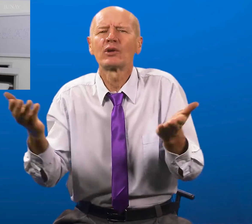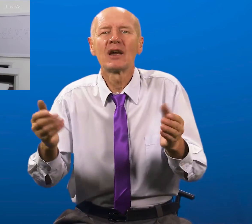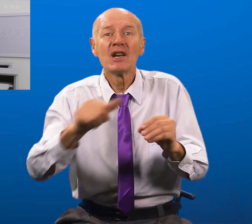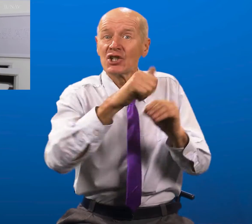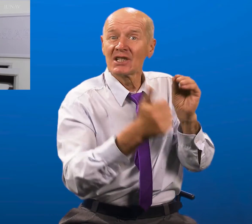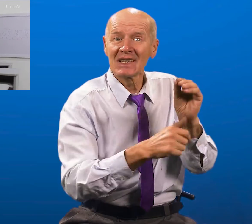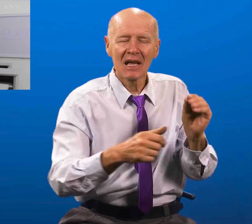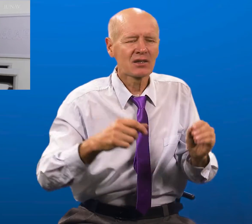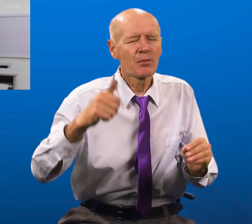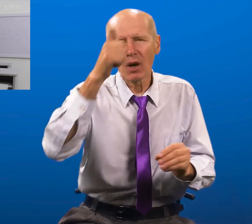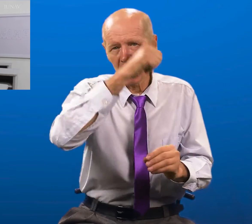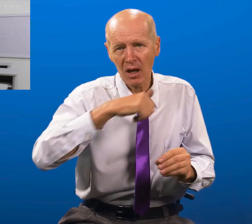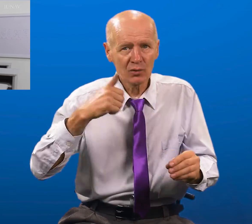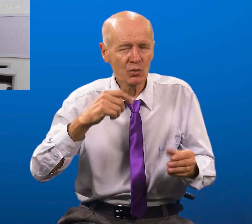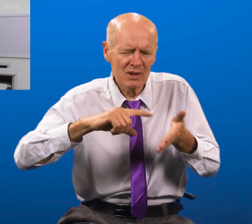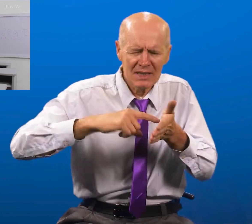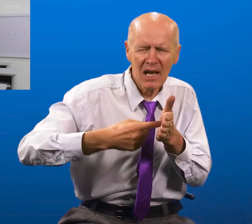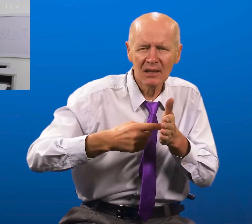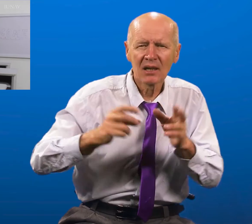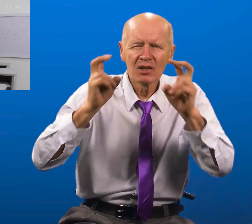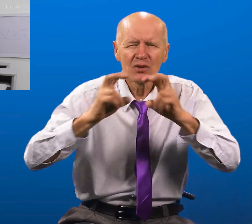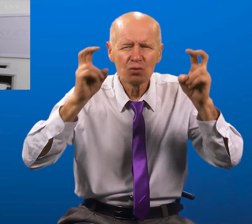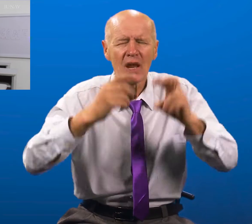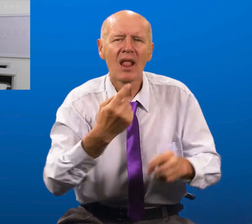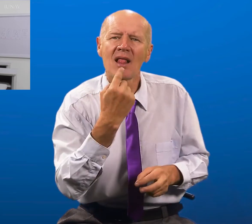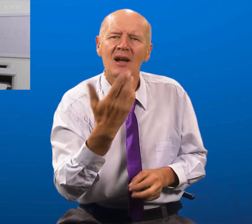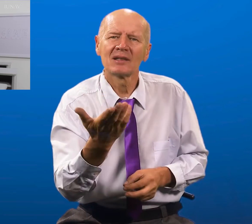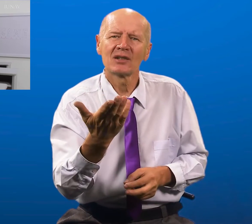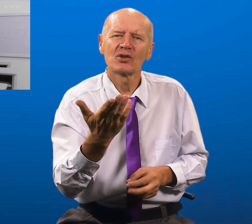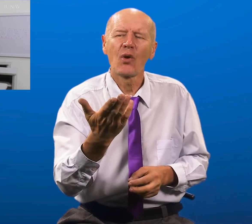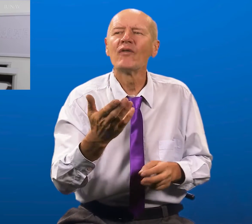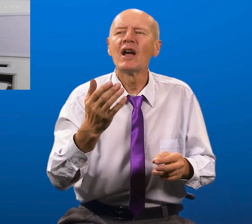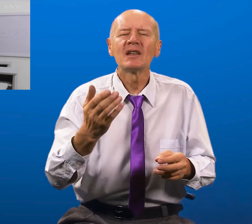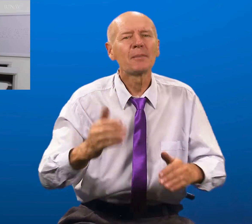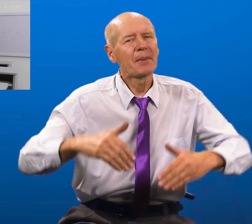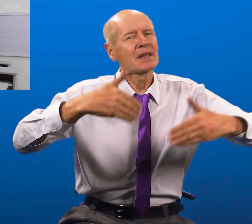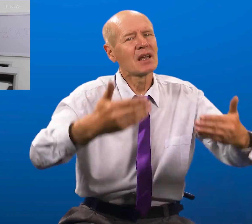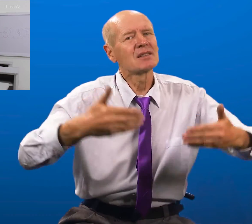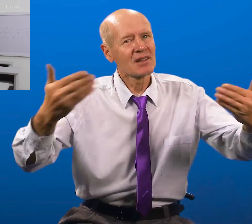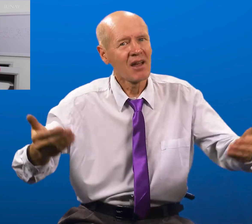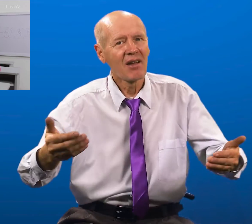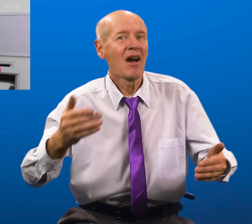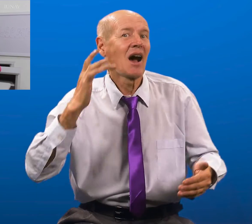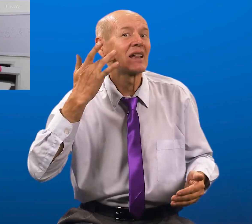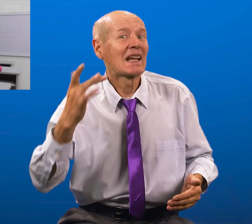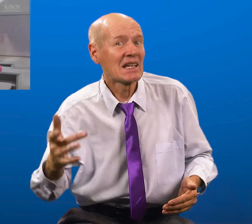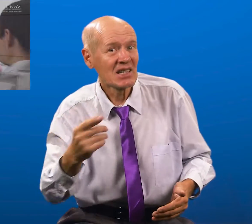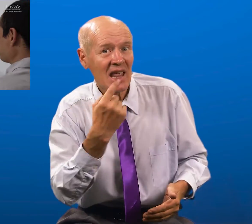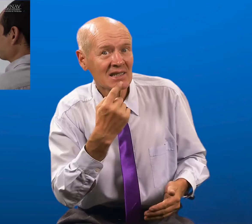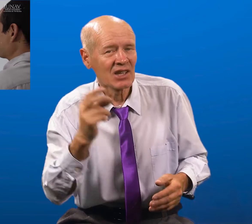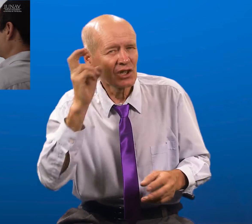2016 году они открыли Центр изучения языков, представив студентам университета возможность изучения английского, португальского